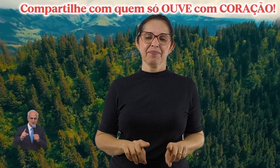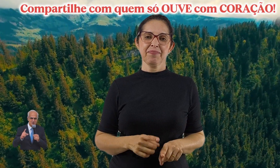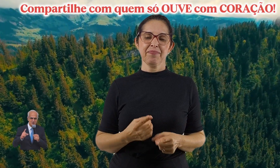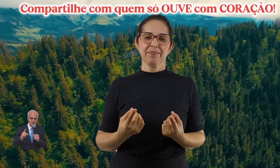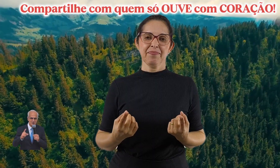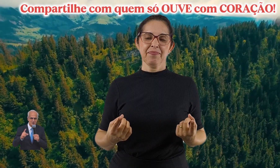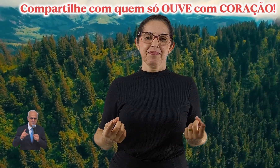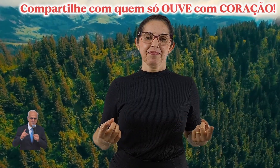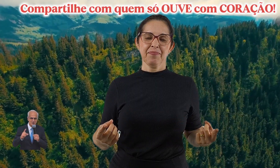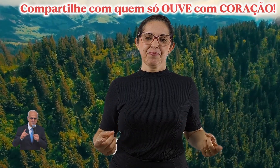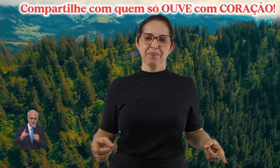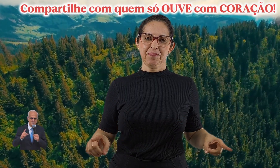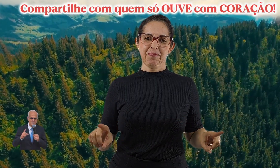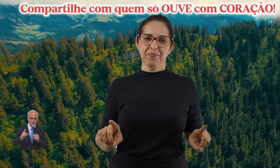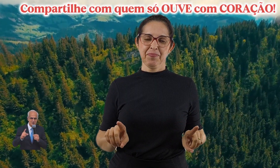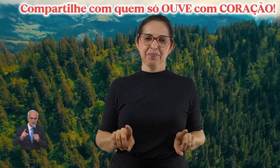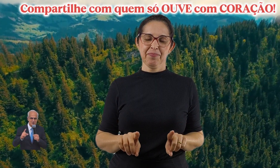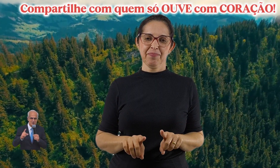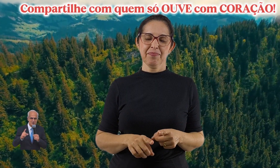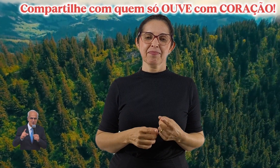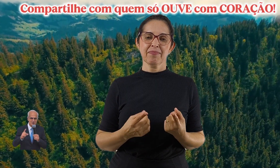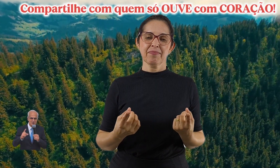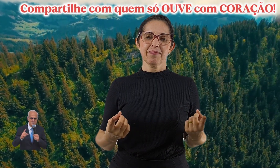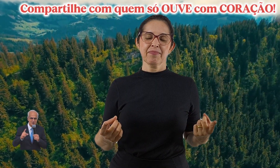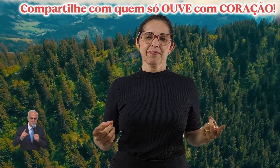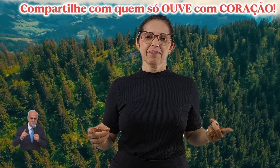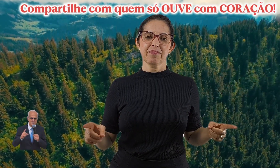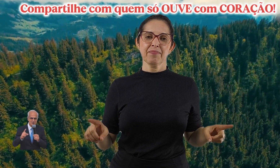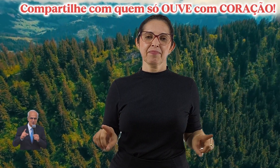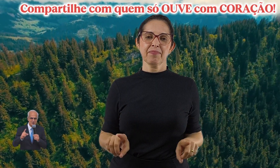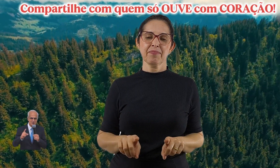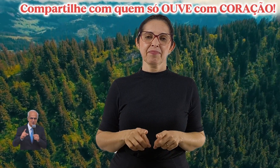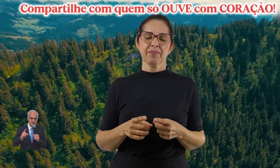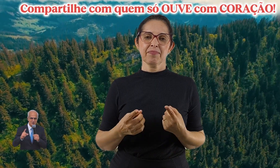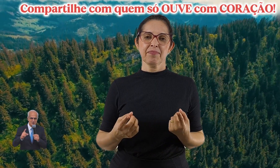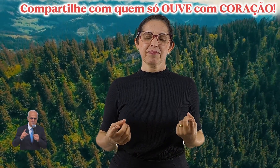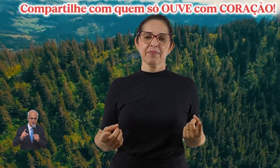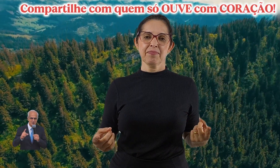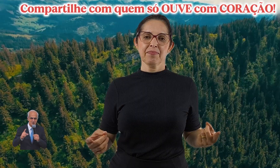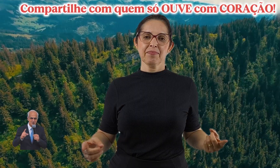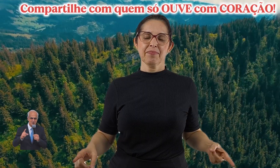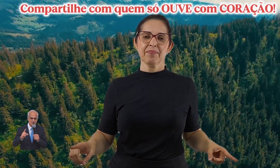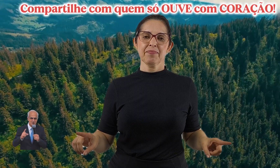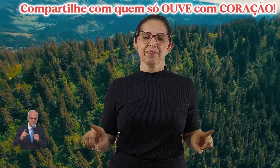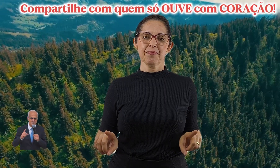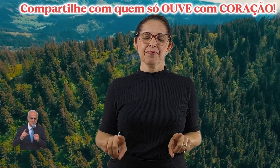Aleluia. Glória a Jesus.